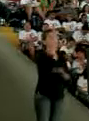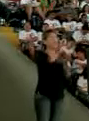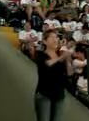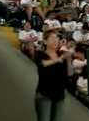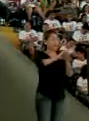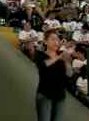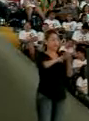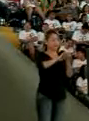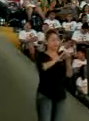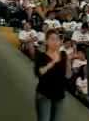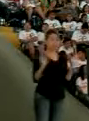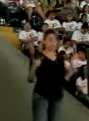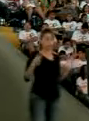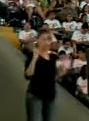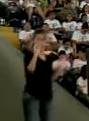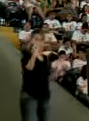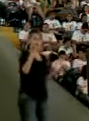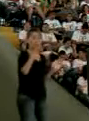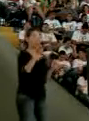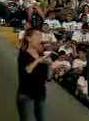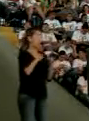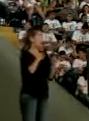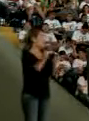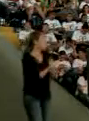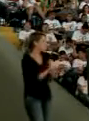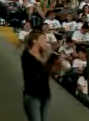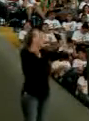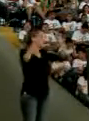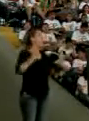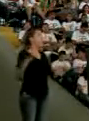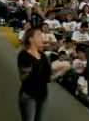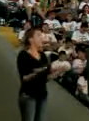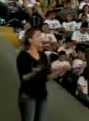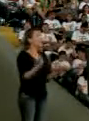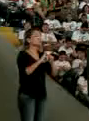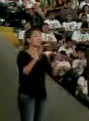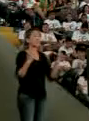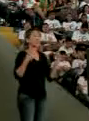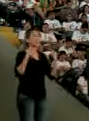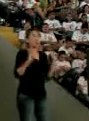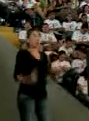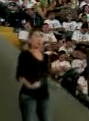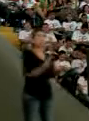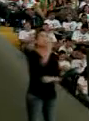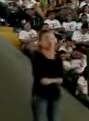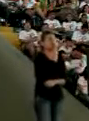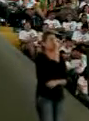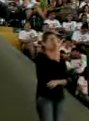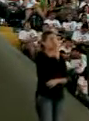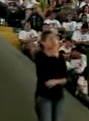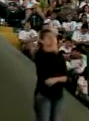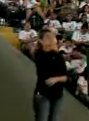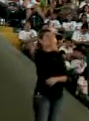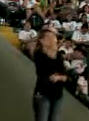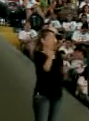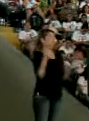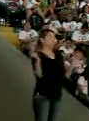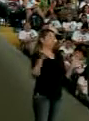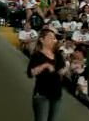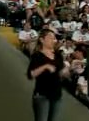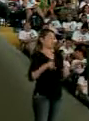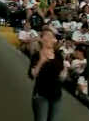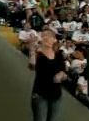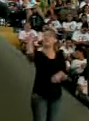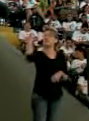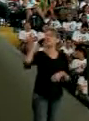liberal hoje, mas eu posso mudar de ideia. É uma tendência. Eu era liberal. Rapaz,